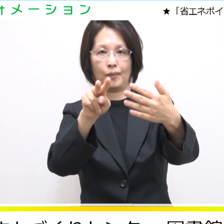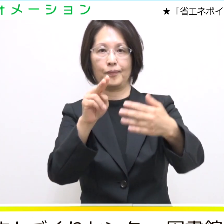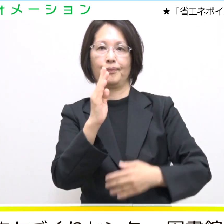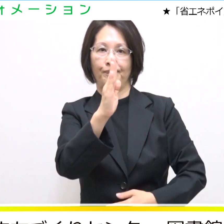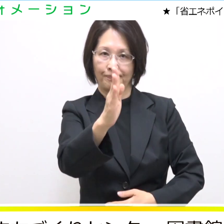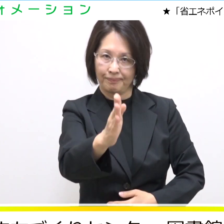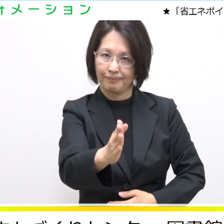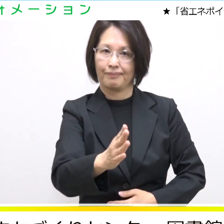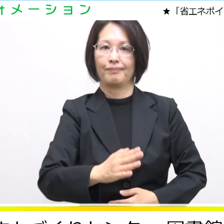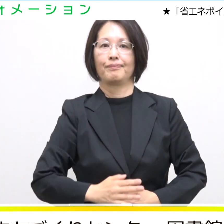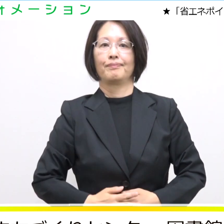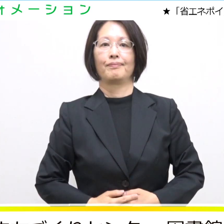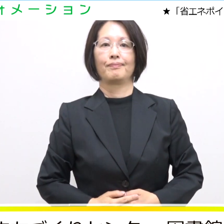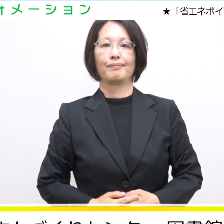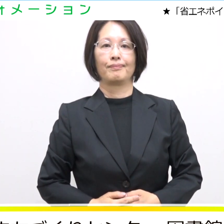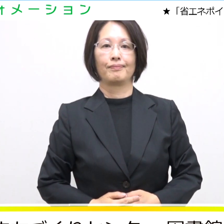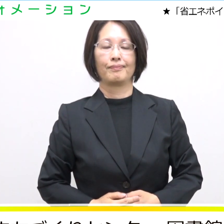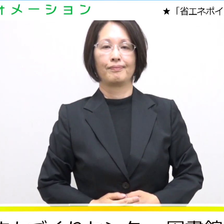ご覧